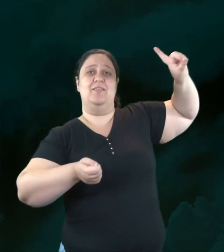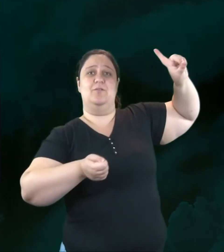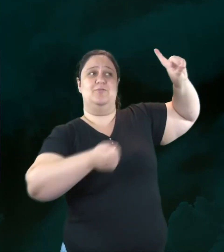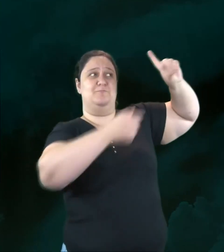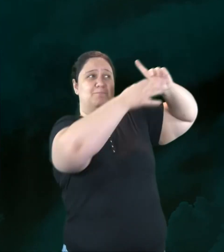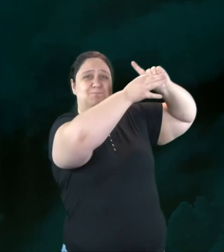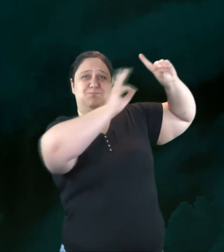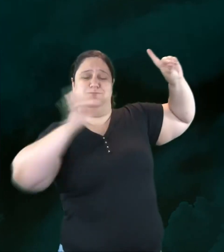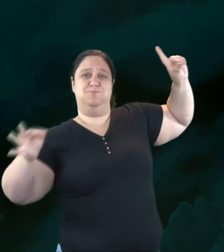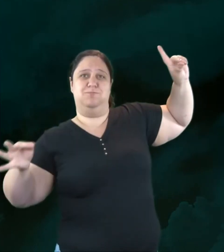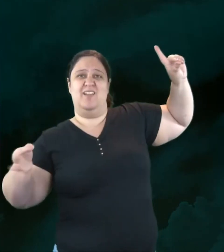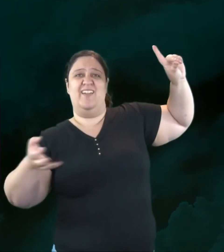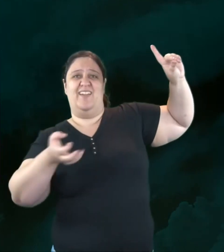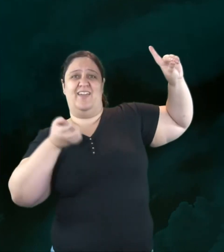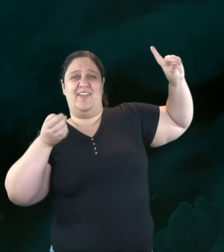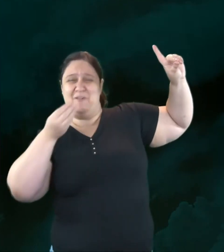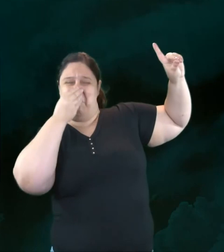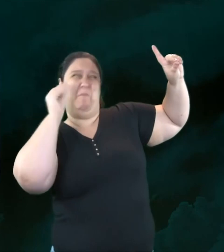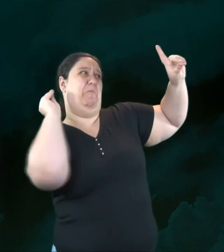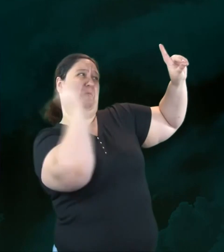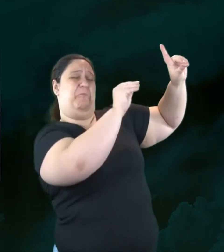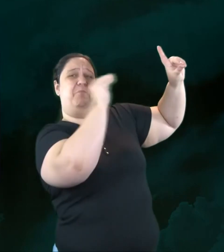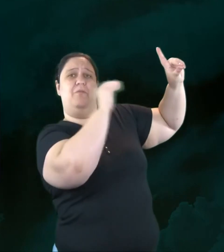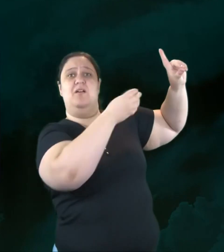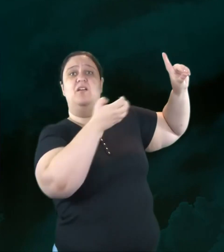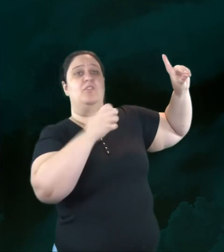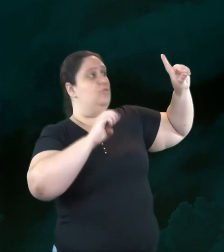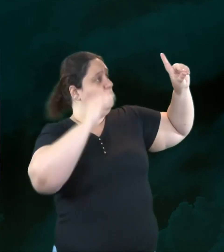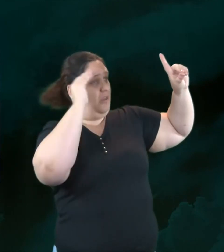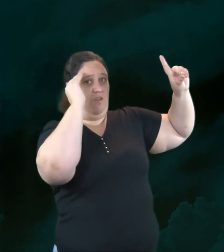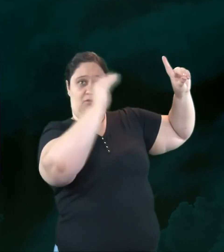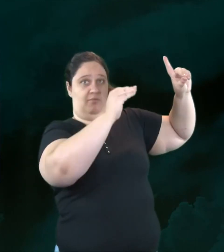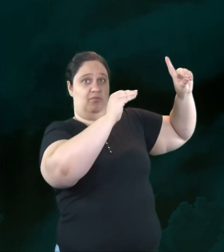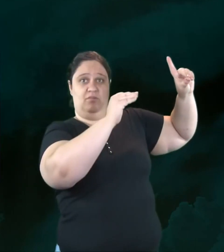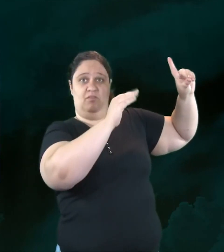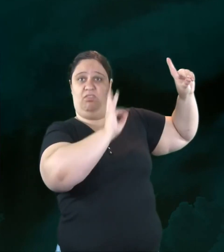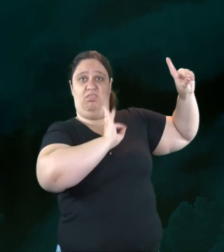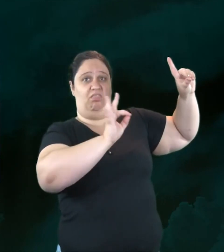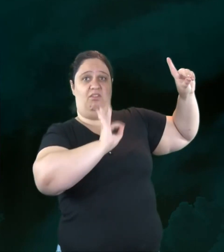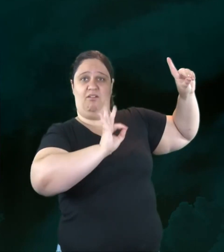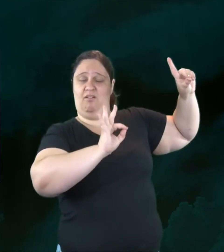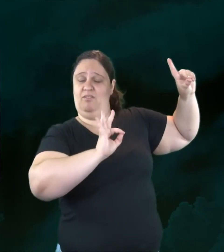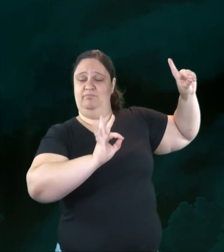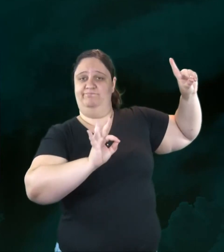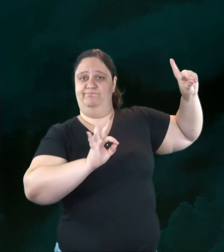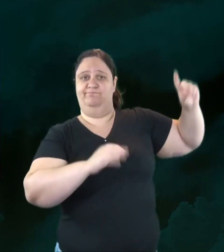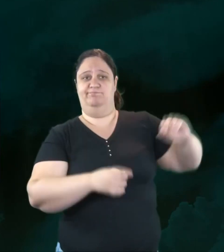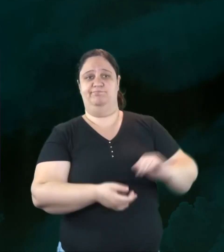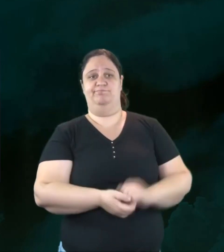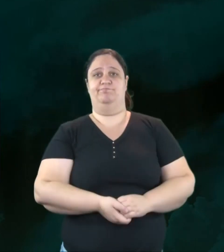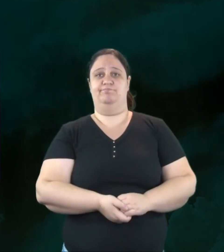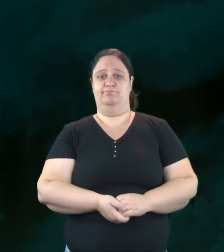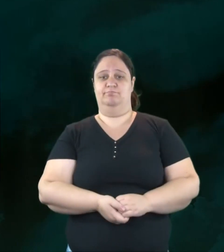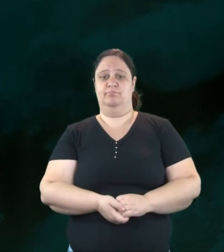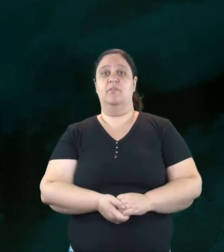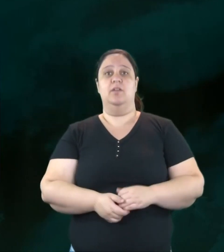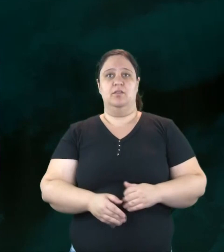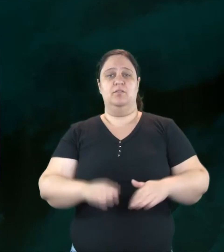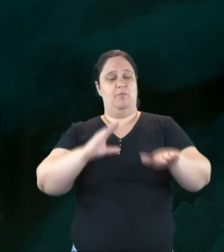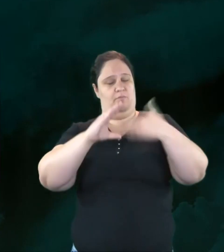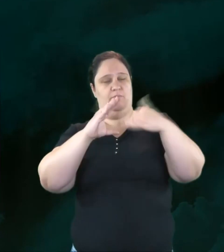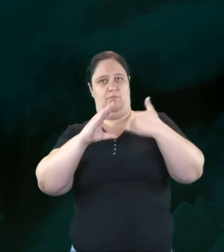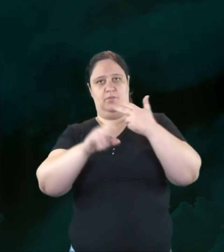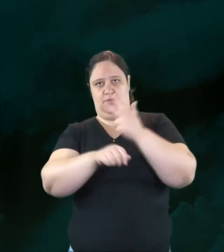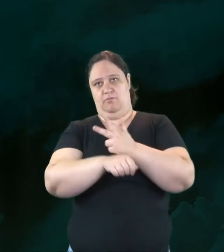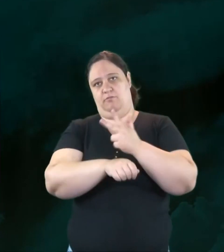de criatura com Criador. Eles não querem mais saber desse laço. Irmãos, eu recebi um vídeo aí, um irmão